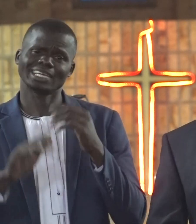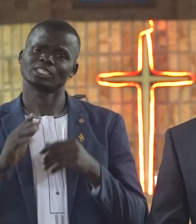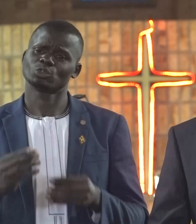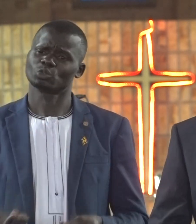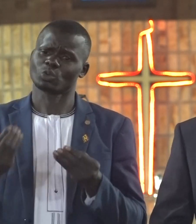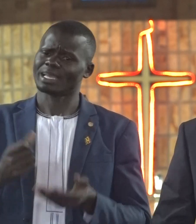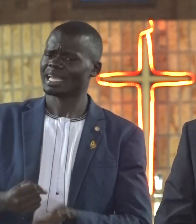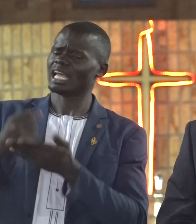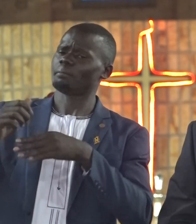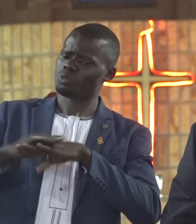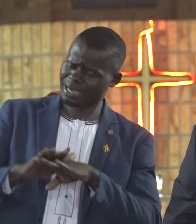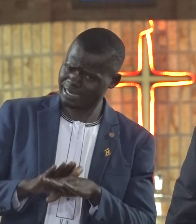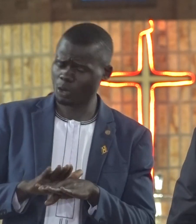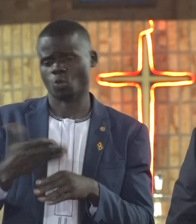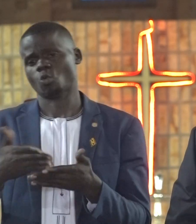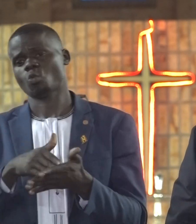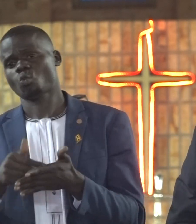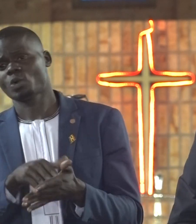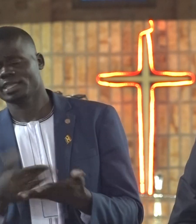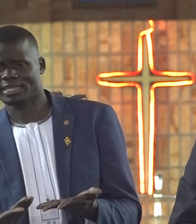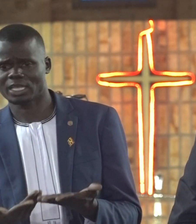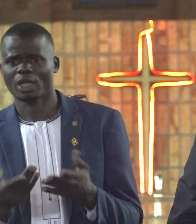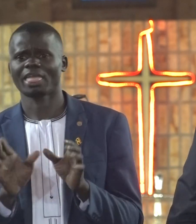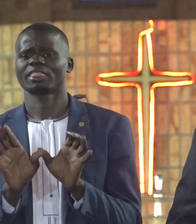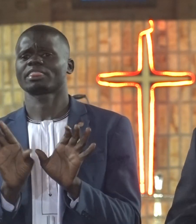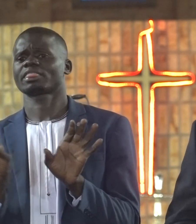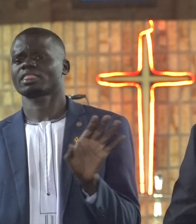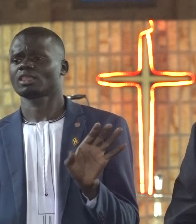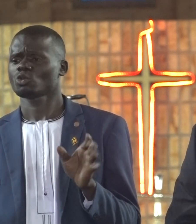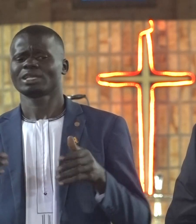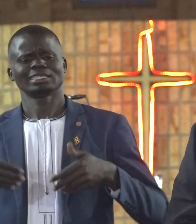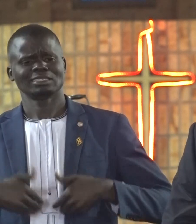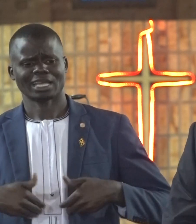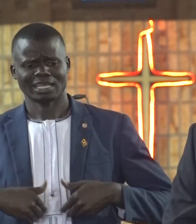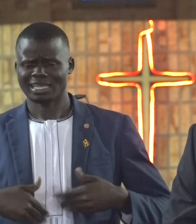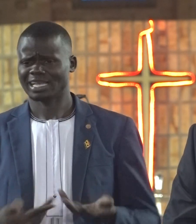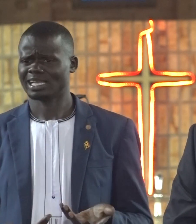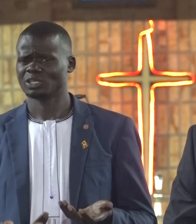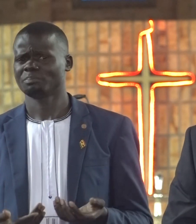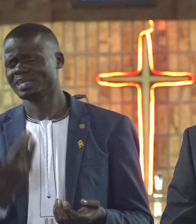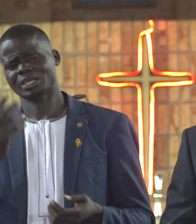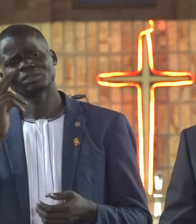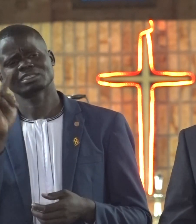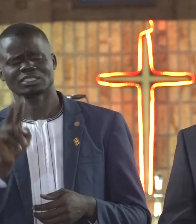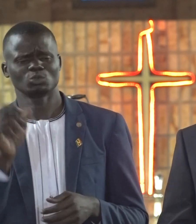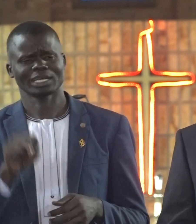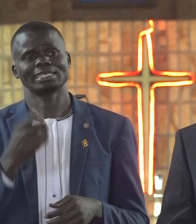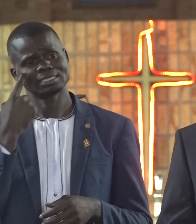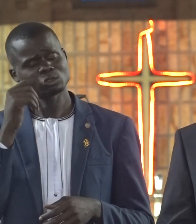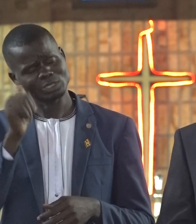bakiyamba Obuganda kibunyweza oba kibwabuluzaamu? Oli mwana muto wa myaka ebiri atasobola kukiraba.